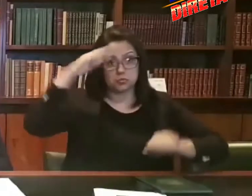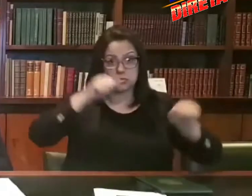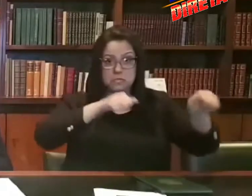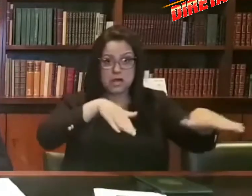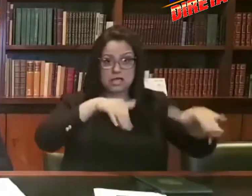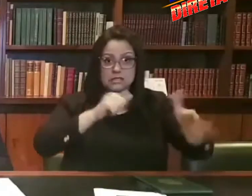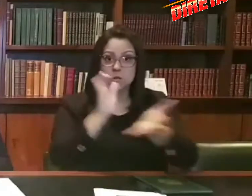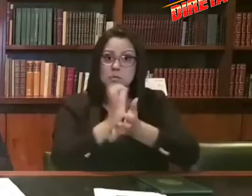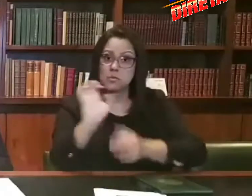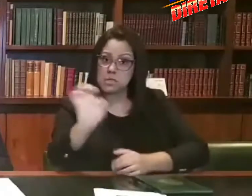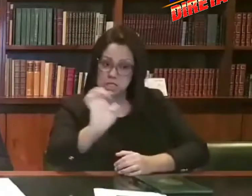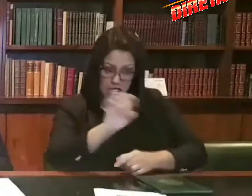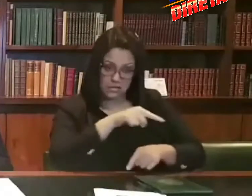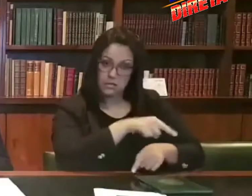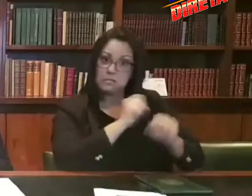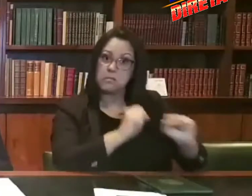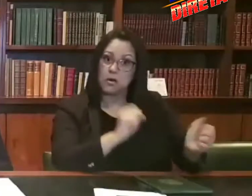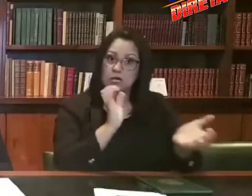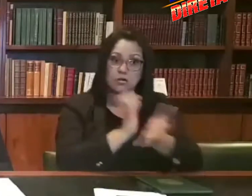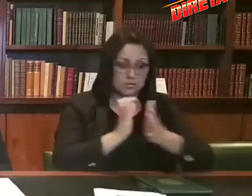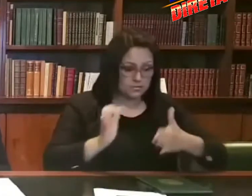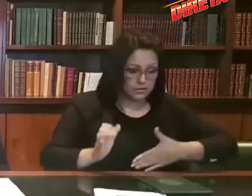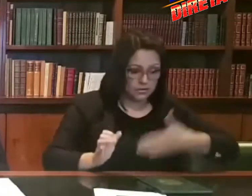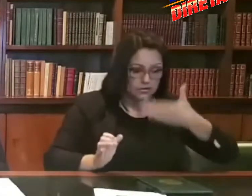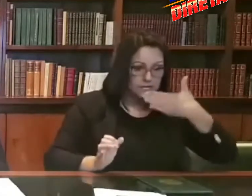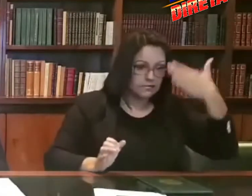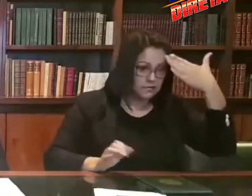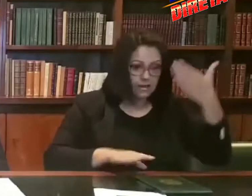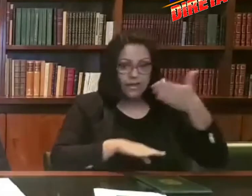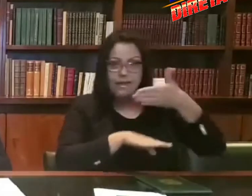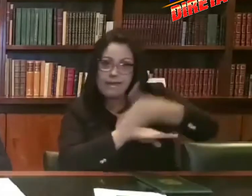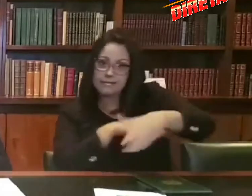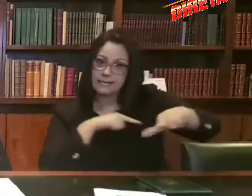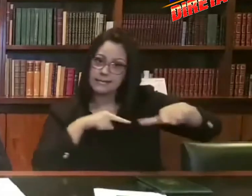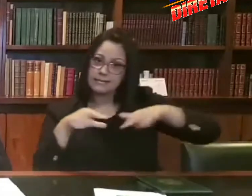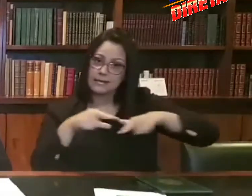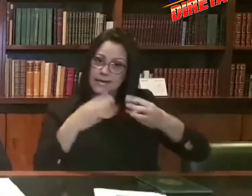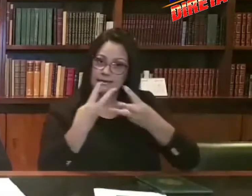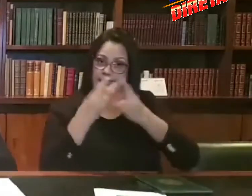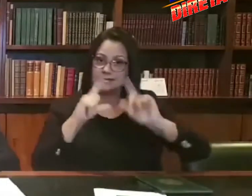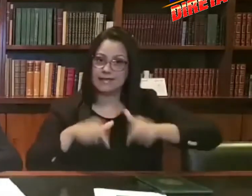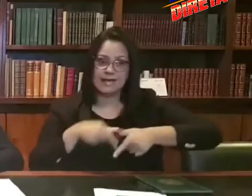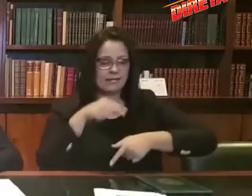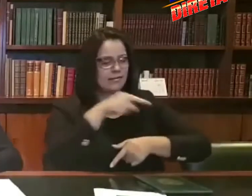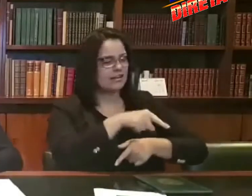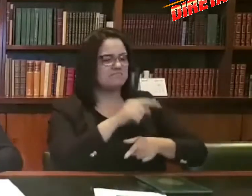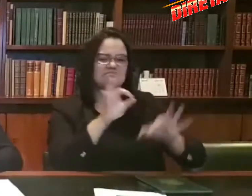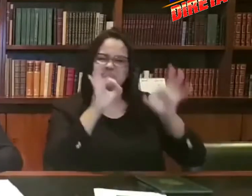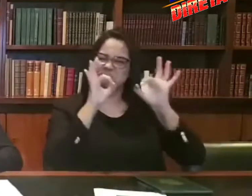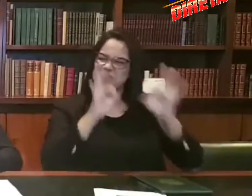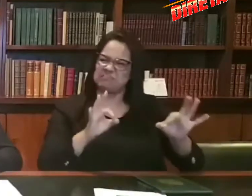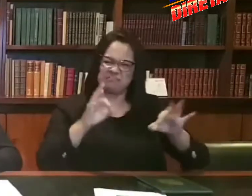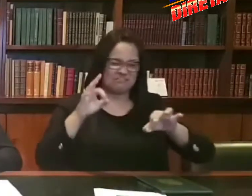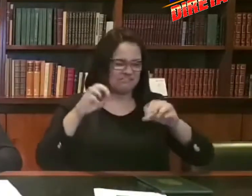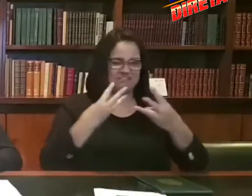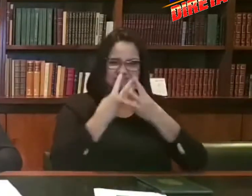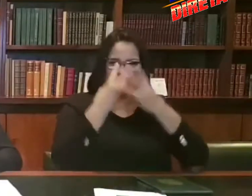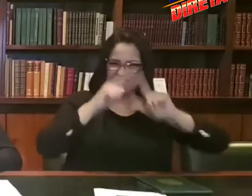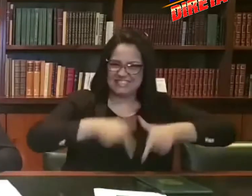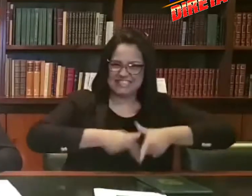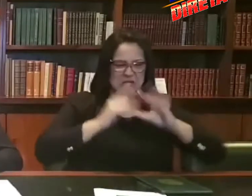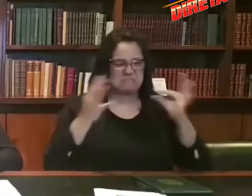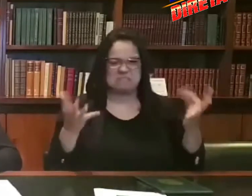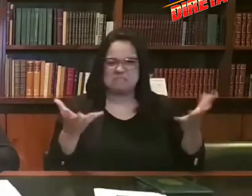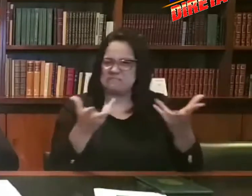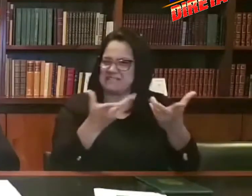gay, você pode, tem palestino que trabalha em Israel. Tá? Israel realmente é um país fantástico. O seu